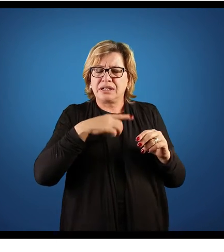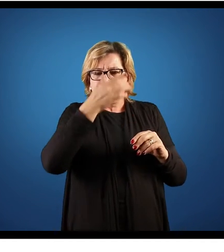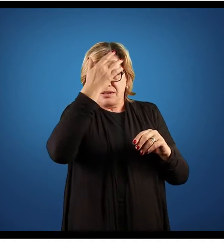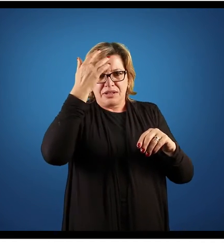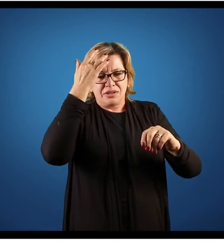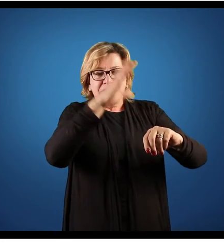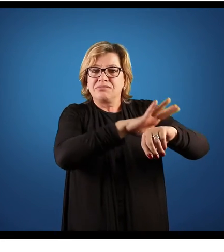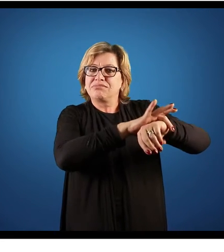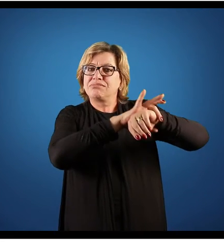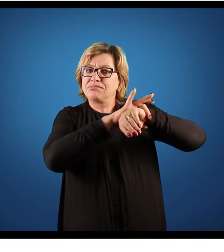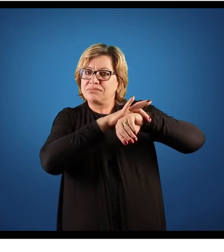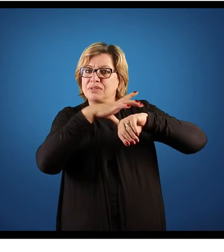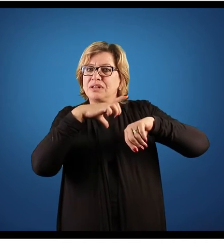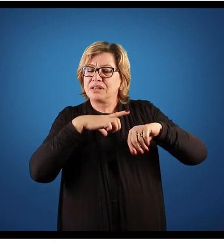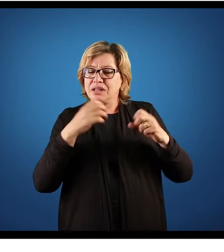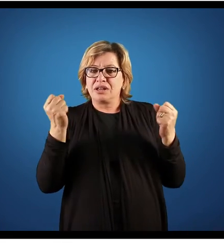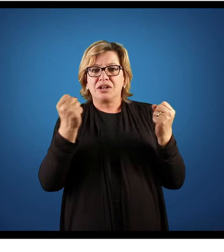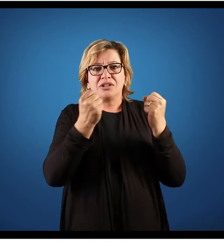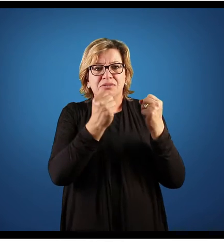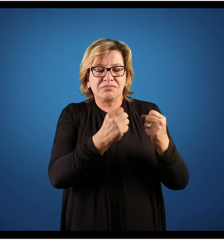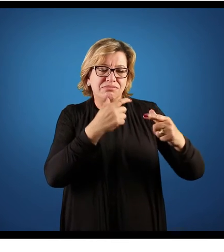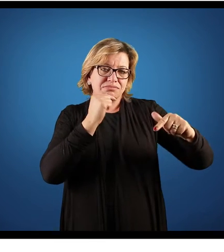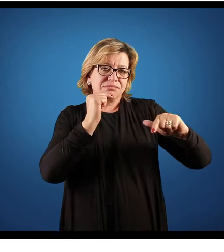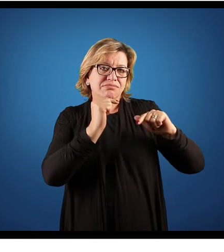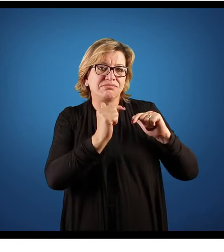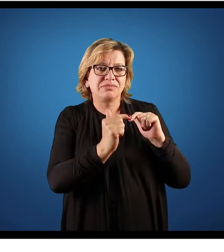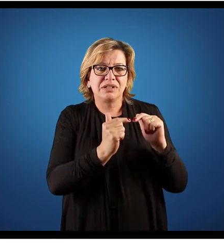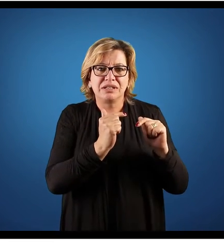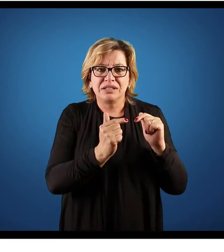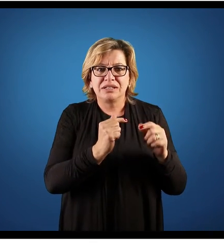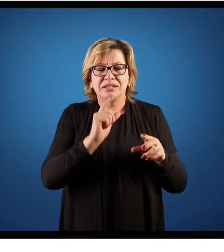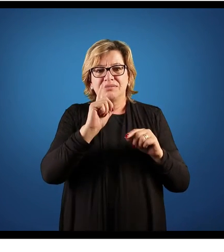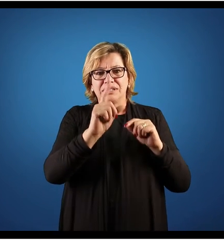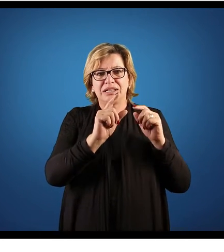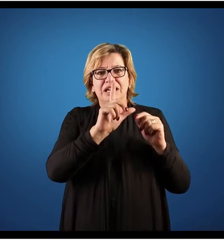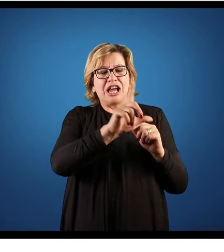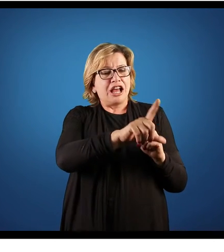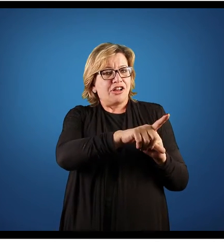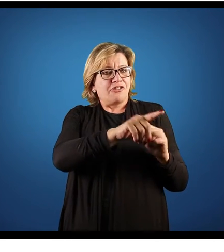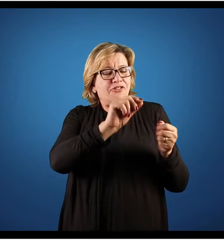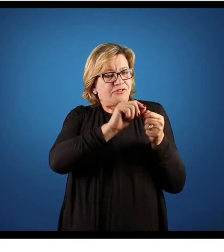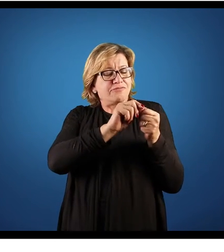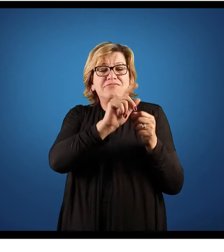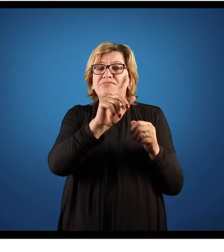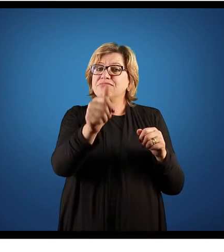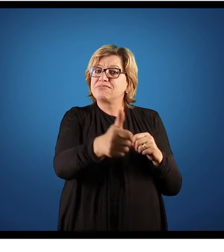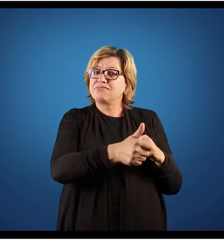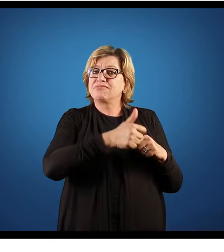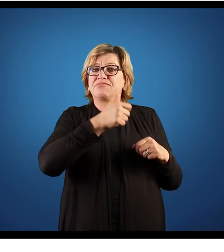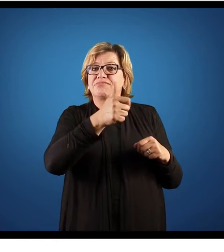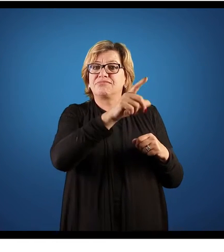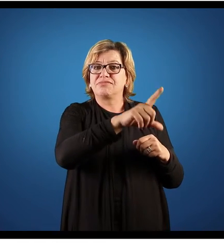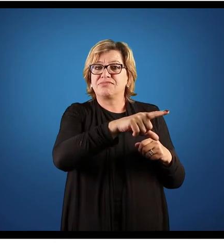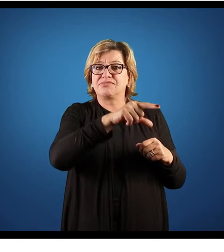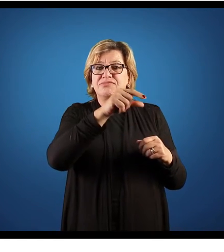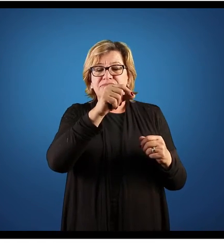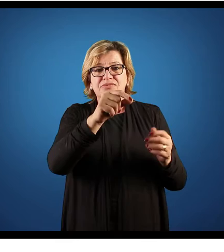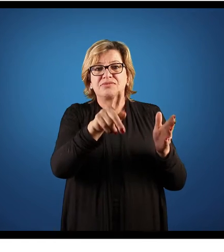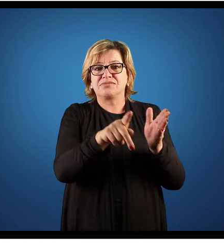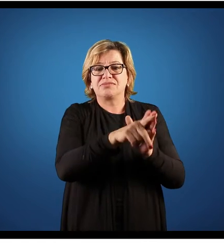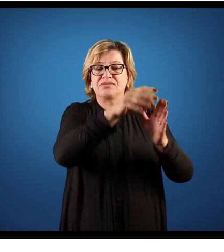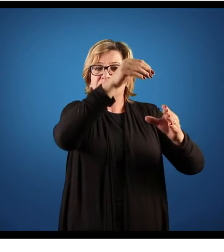trabalhar dentro daquilo que elas vão está é tomando as melhores decisões dentro do seu cunho